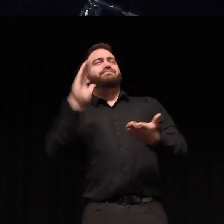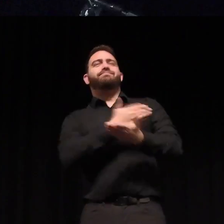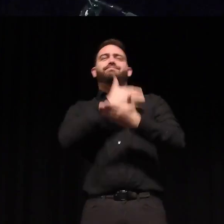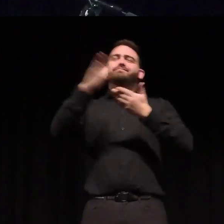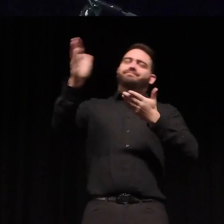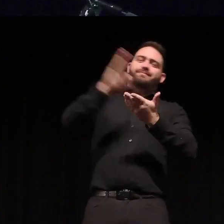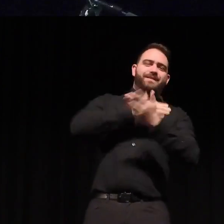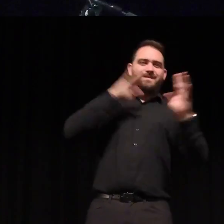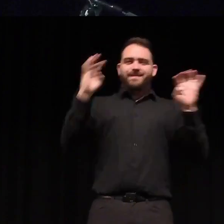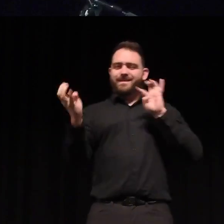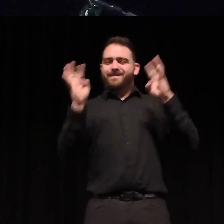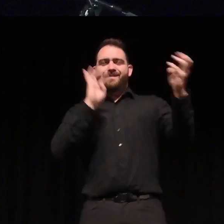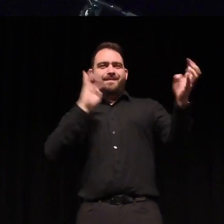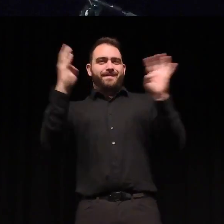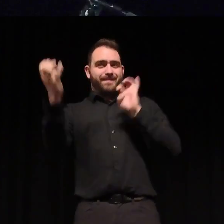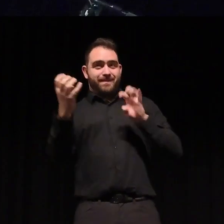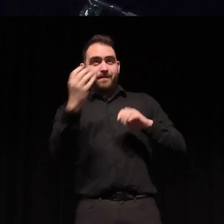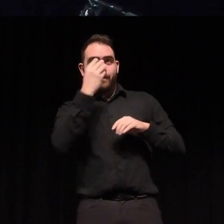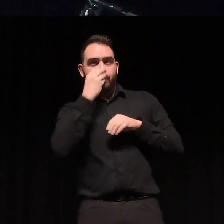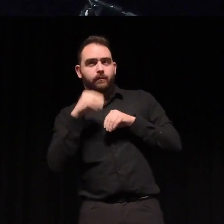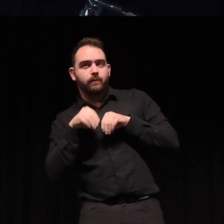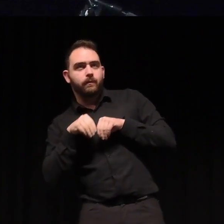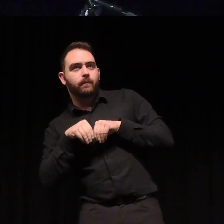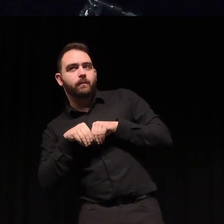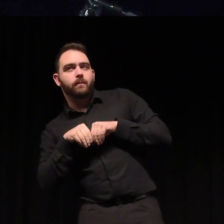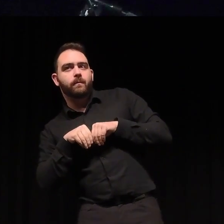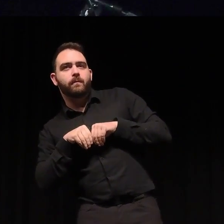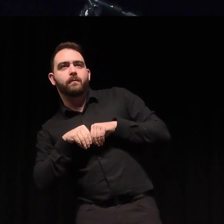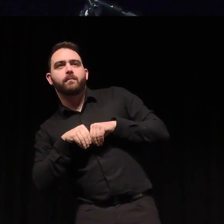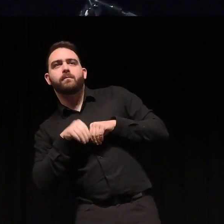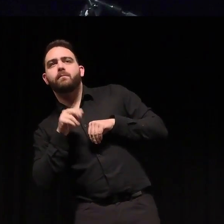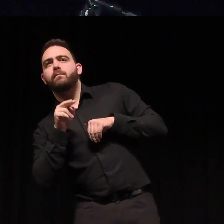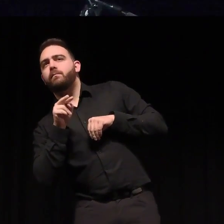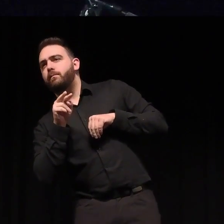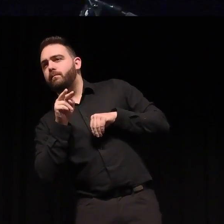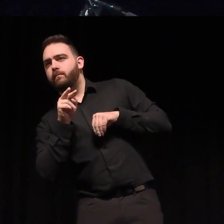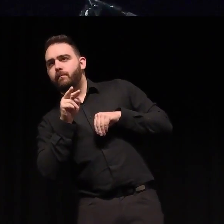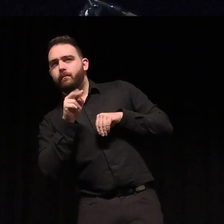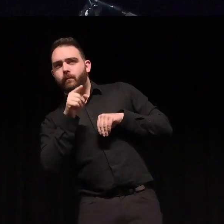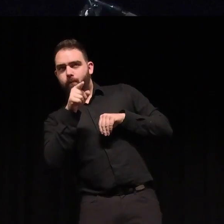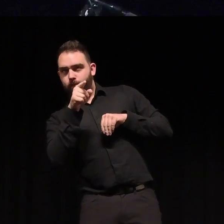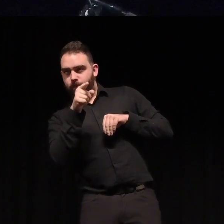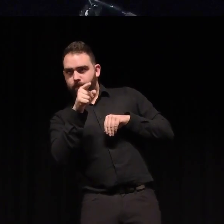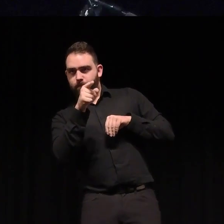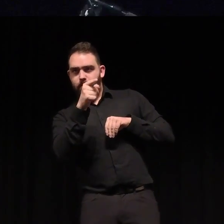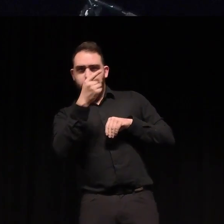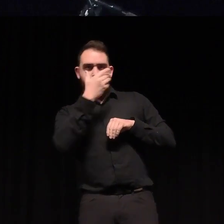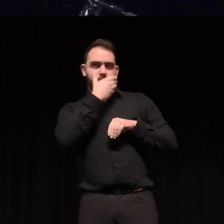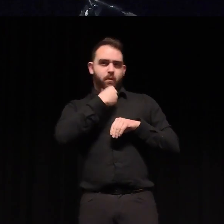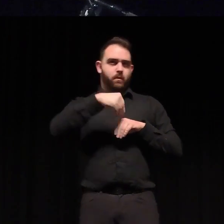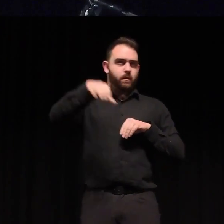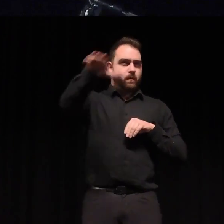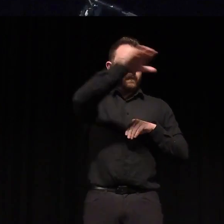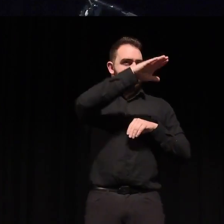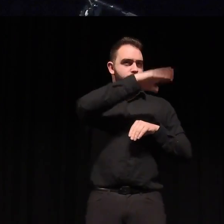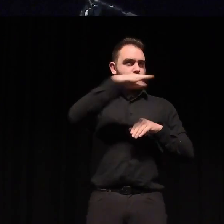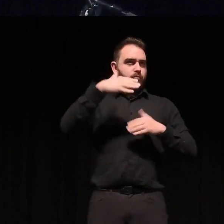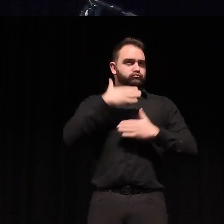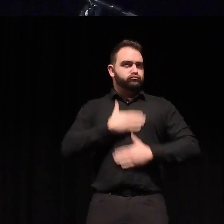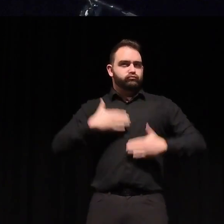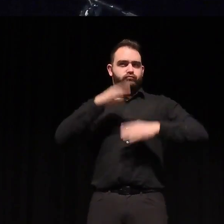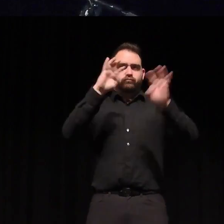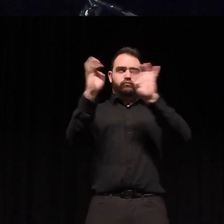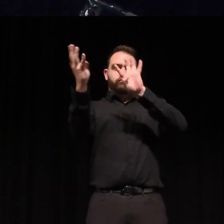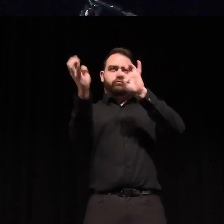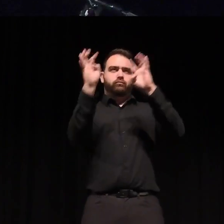Et petit loup s'est dit, est-ce qu'il y a quelque chose de plus beau que des enfants? Quelque chose